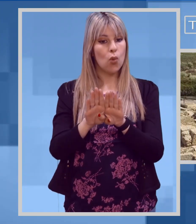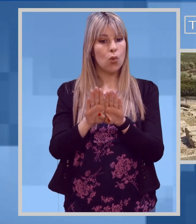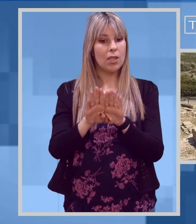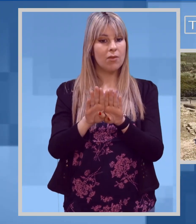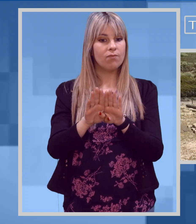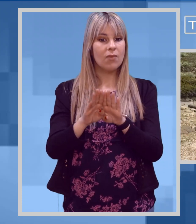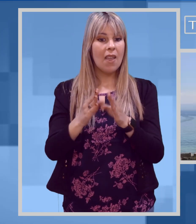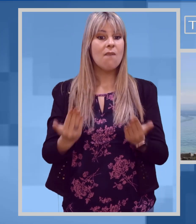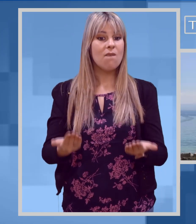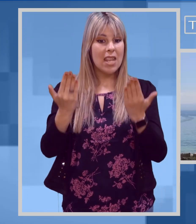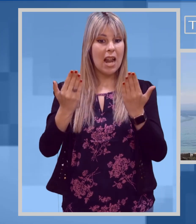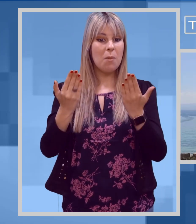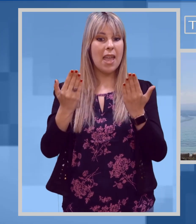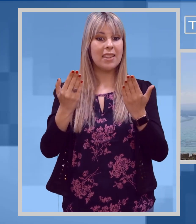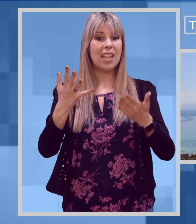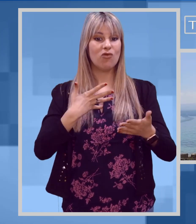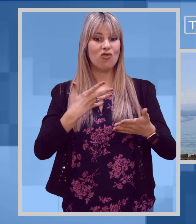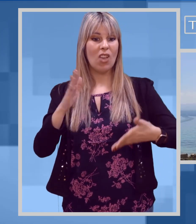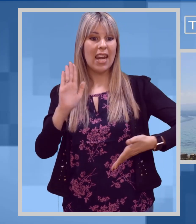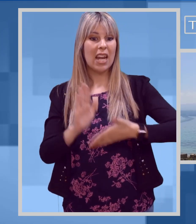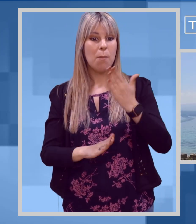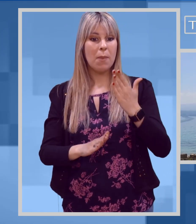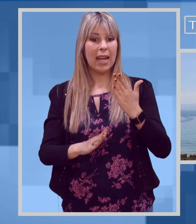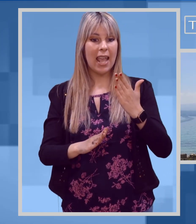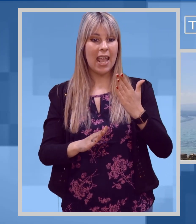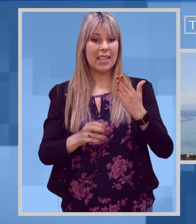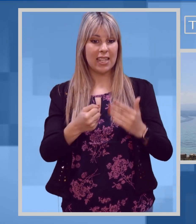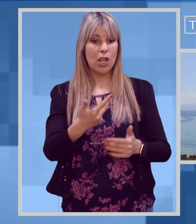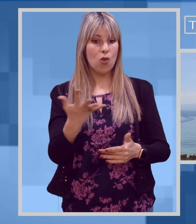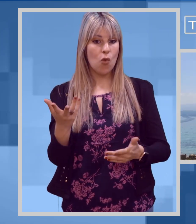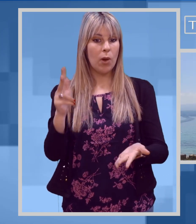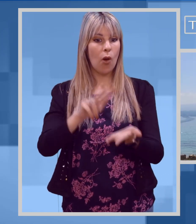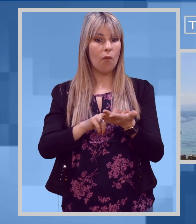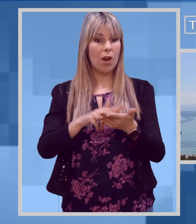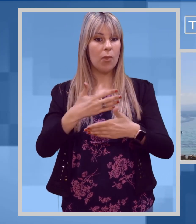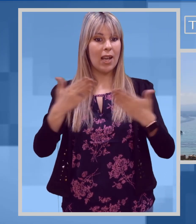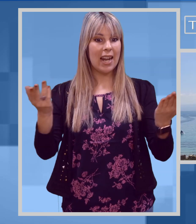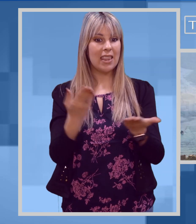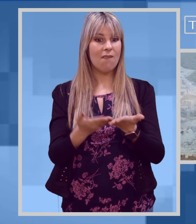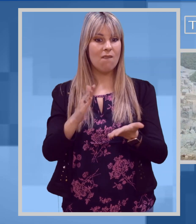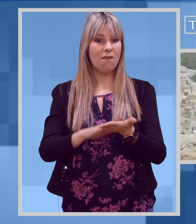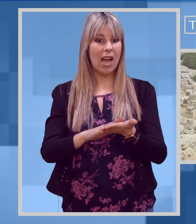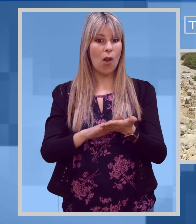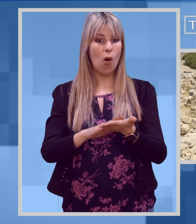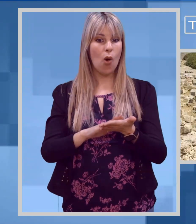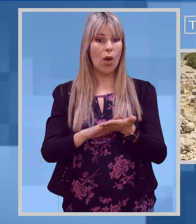a una ripresa decisa dei numeri che confermano il grande valore attrattivo dei nostri siti